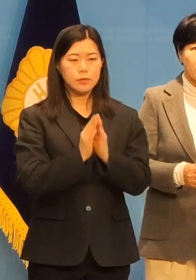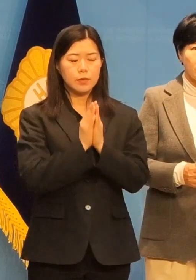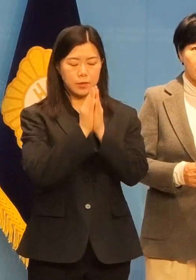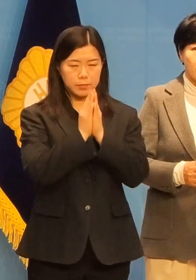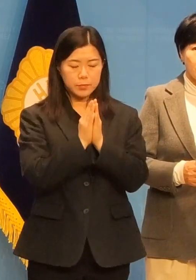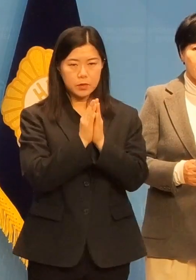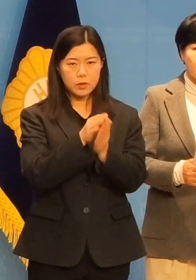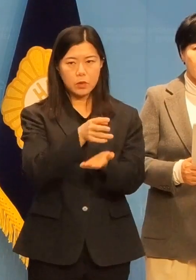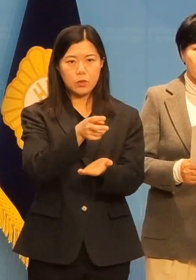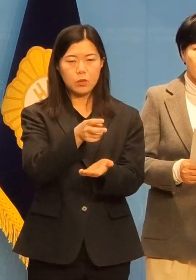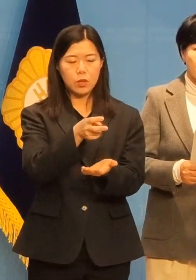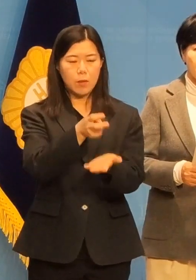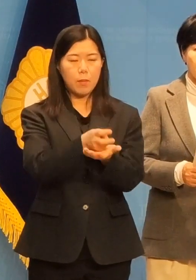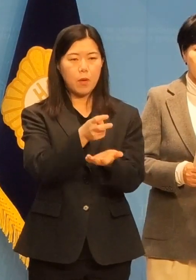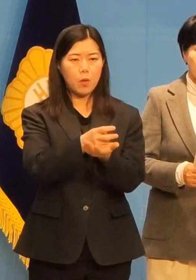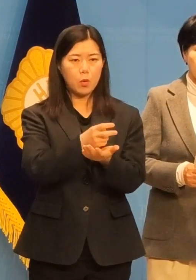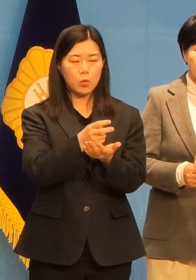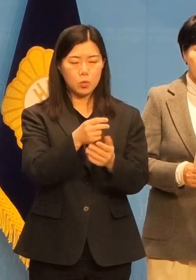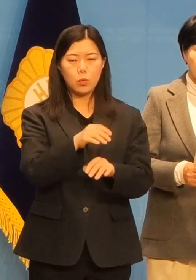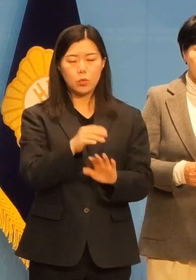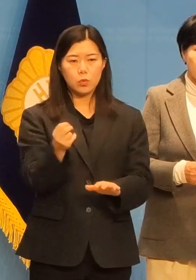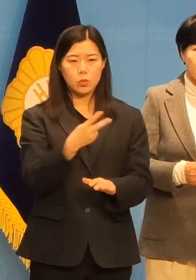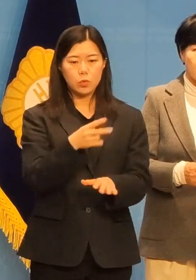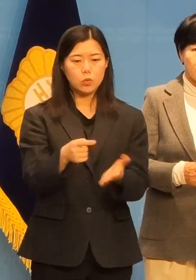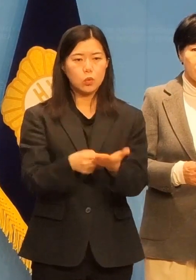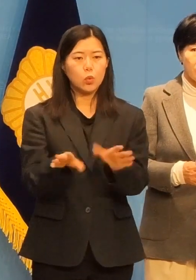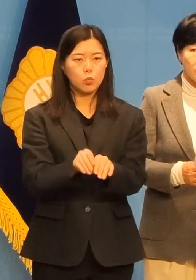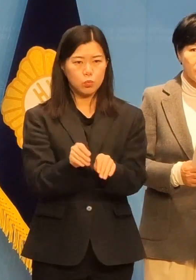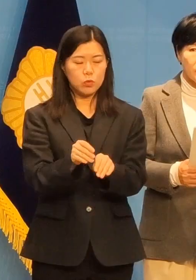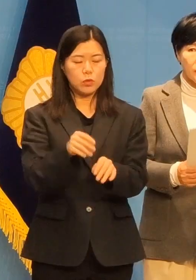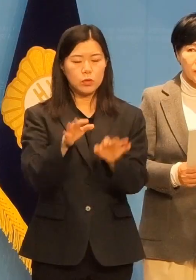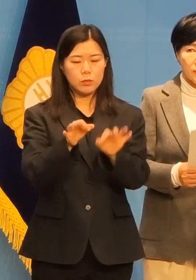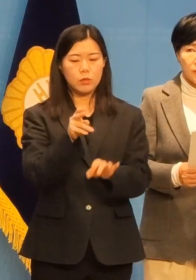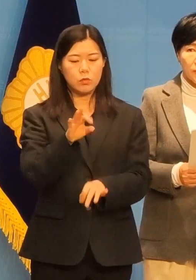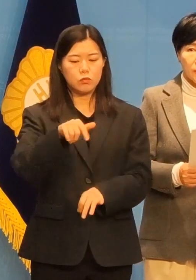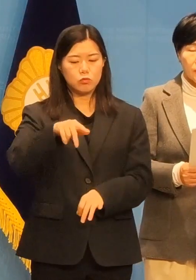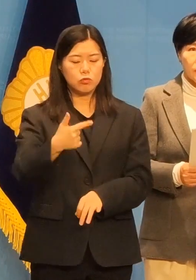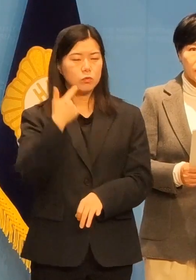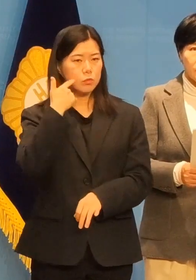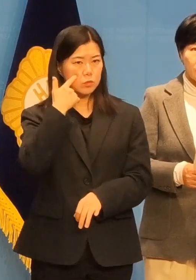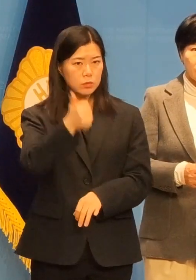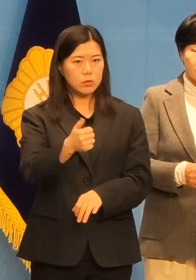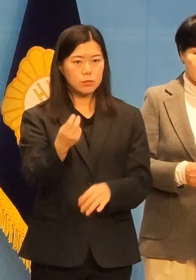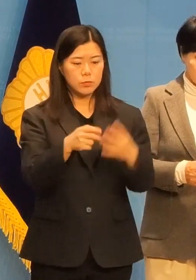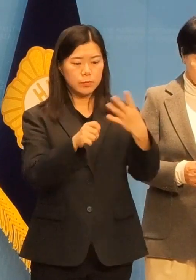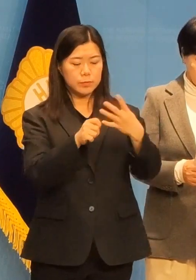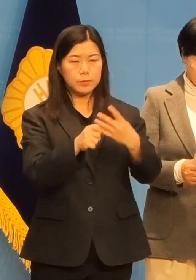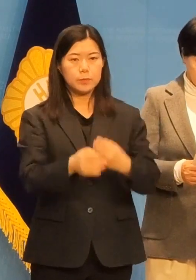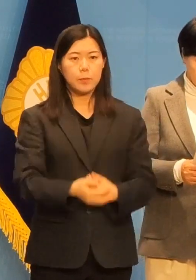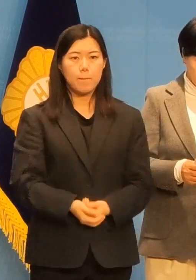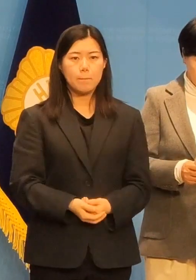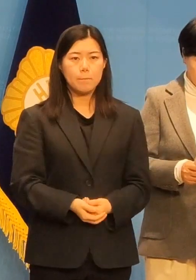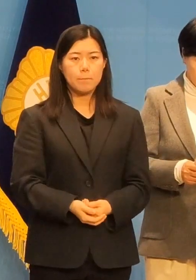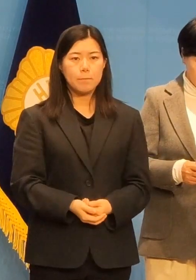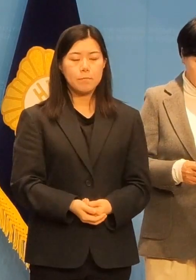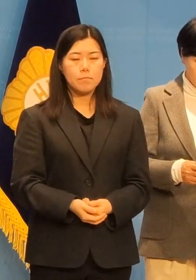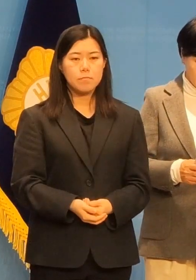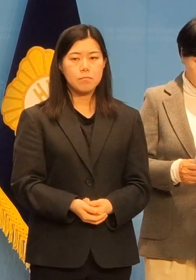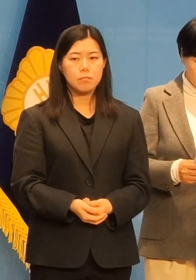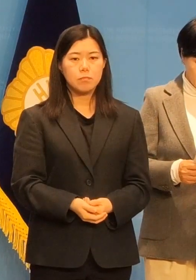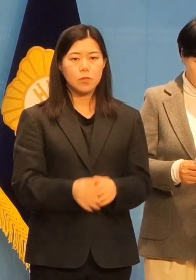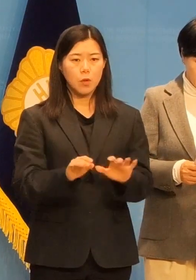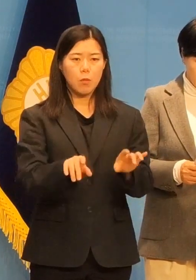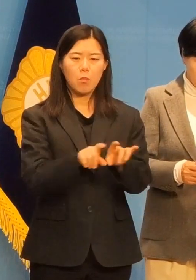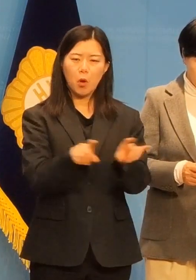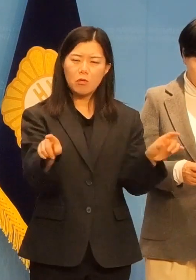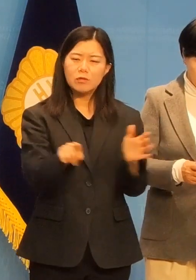목사님으로 한국기독교교회협의회 총무를 역임하신 김영주 목사님, 그리고 네 번째는 어떤 의미에서는